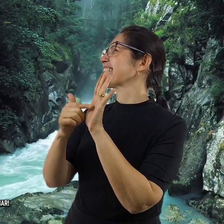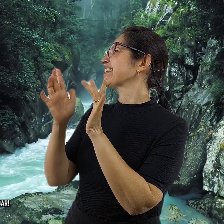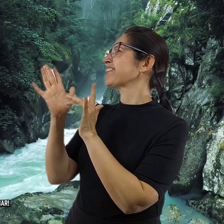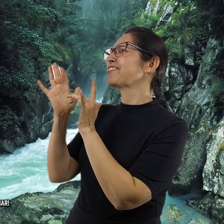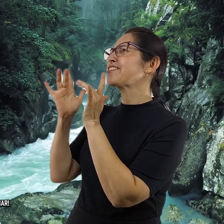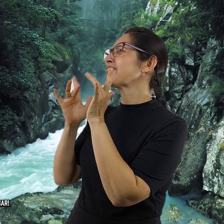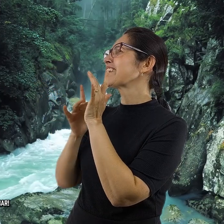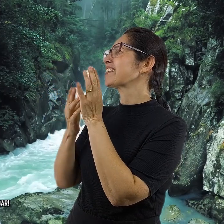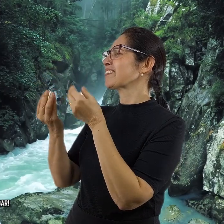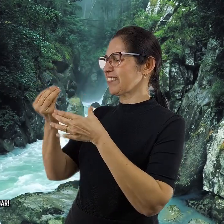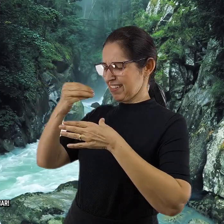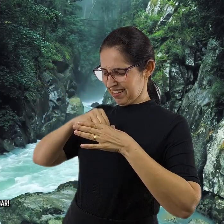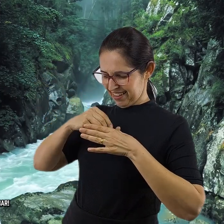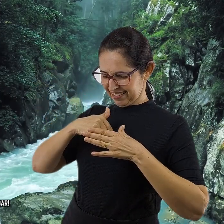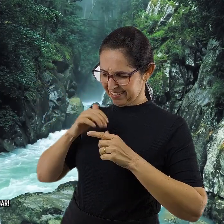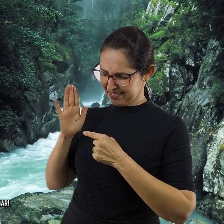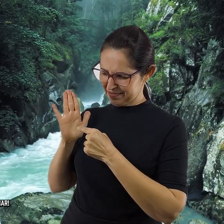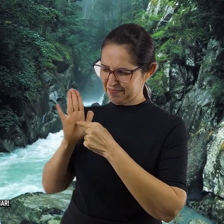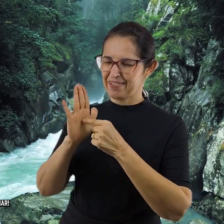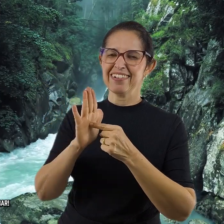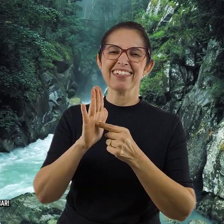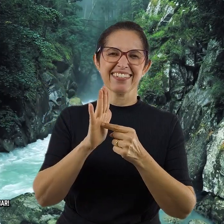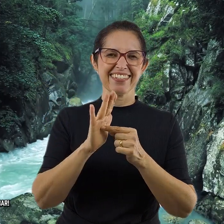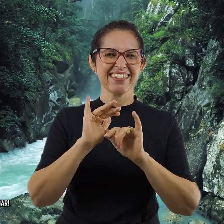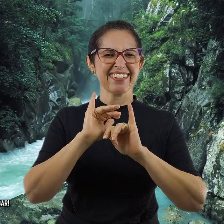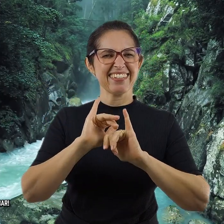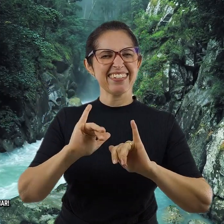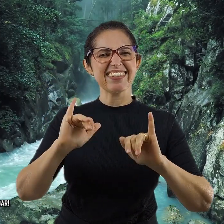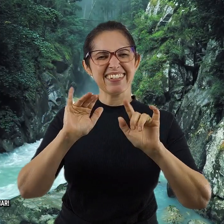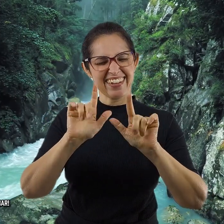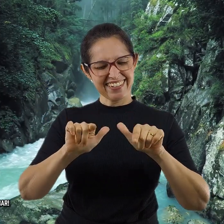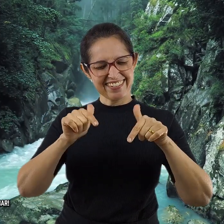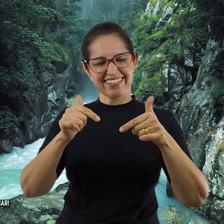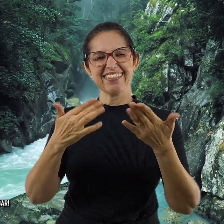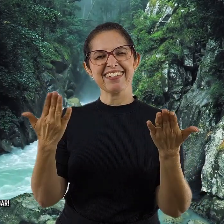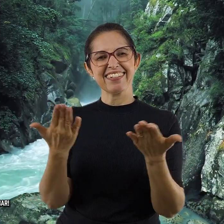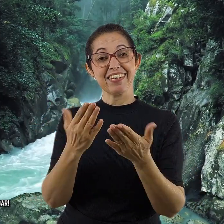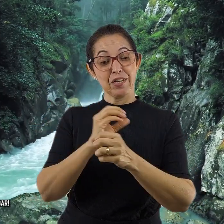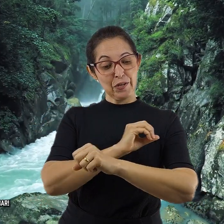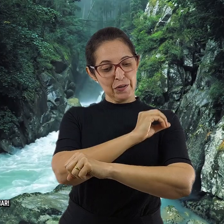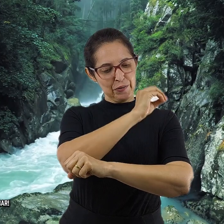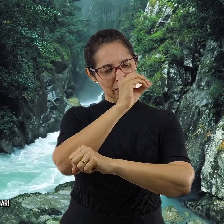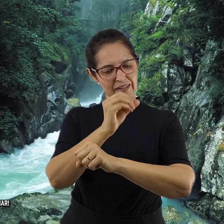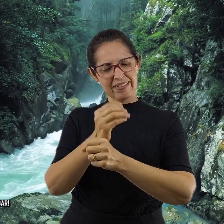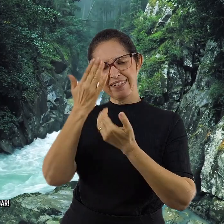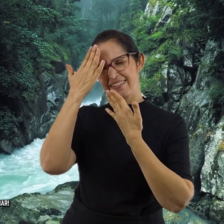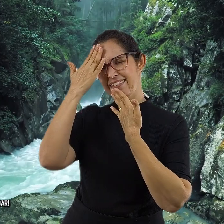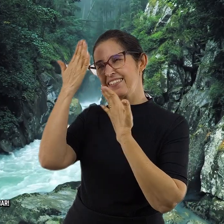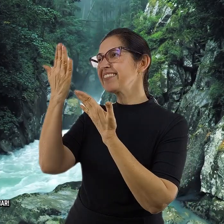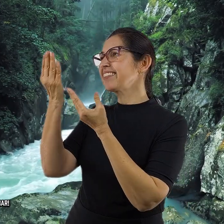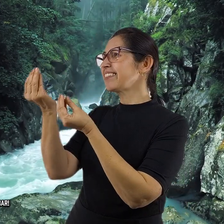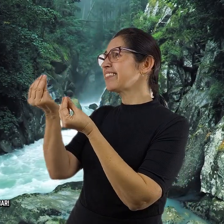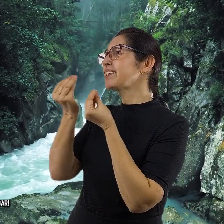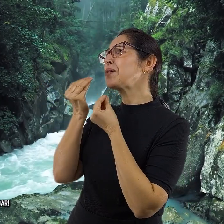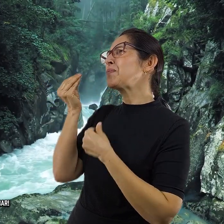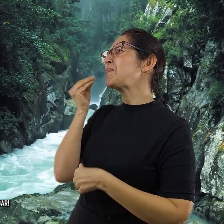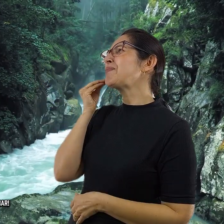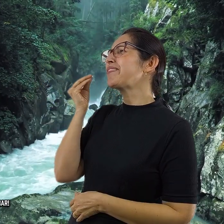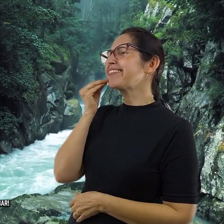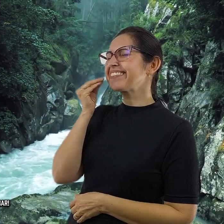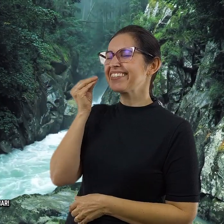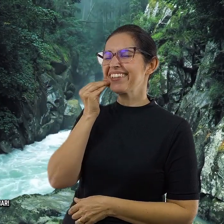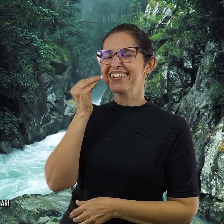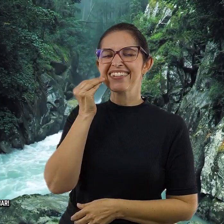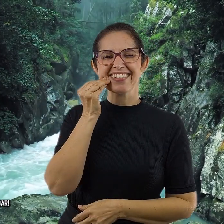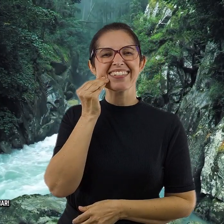amor de Jesus em nosso meio, e nós Te agradecemos, ó Deus, por este dia, Senhor, que Tu nos oportunizou,